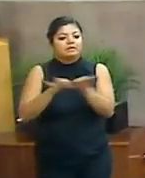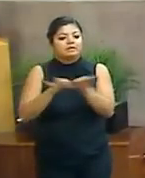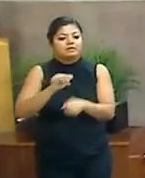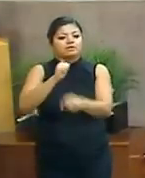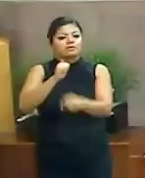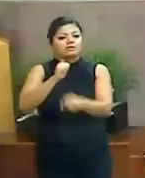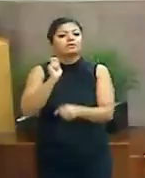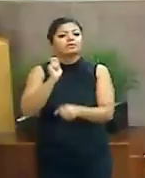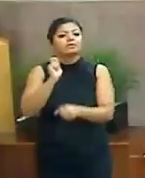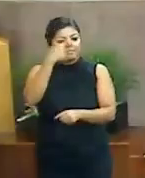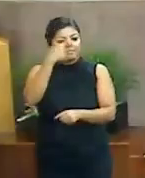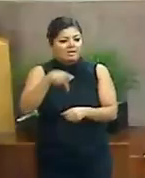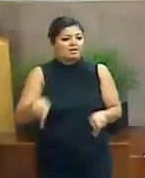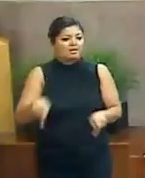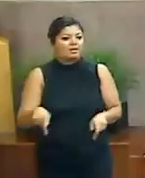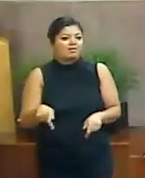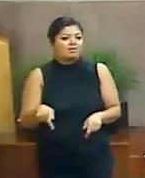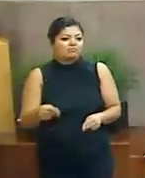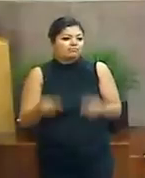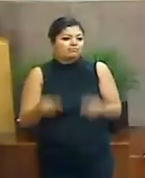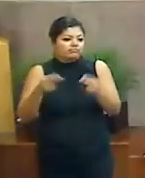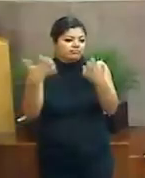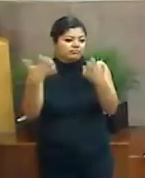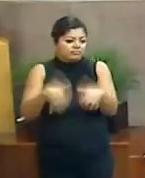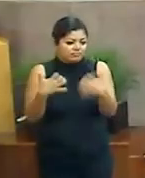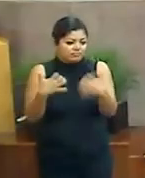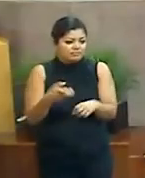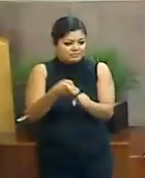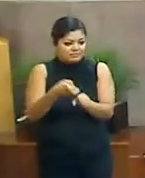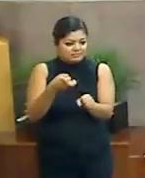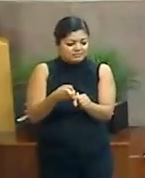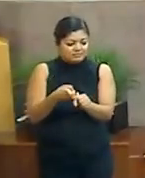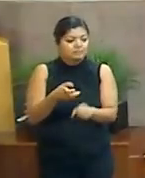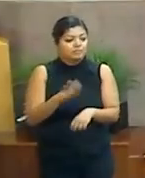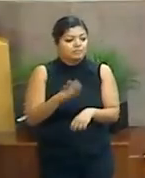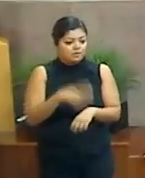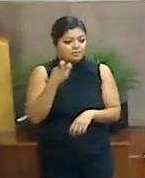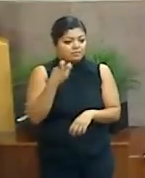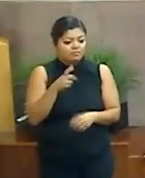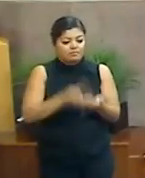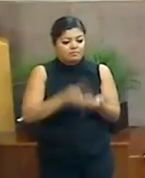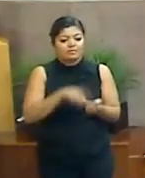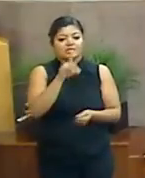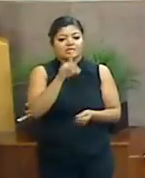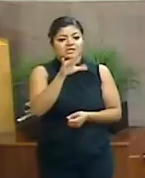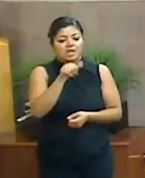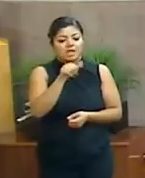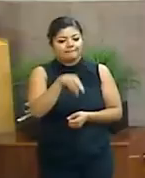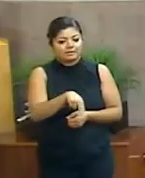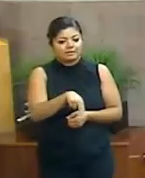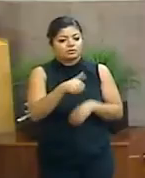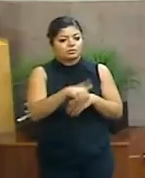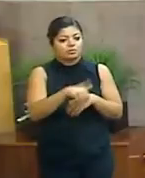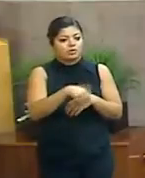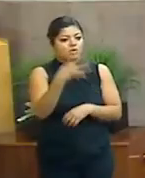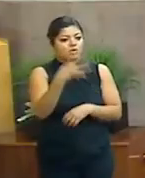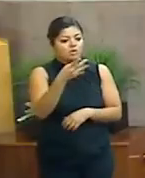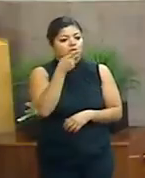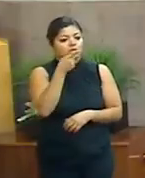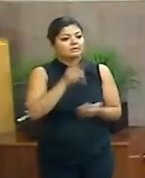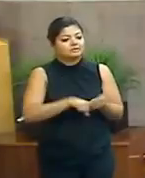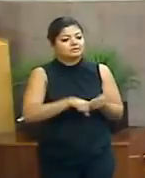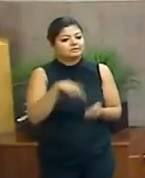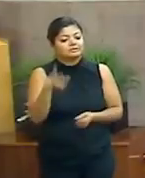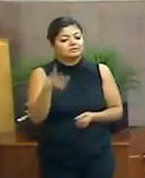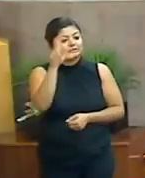cervecera por ello recordemos que la autoridad la iniciativa en el dictamen número 4 se pronunció sobre la intrascendencia de